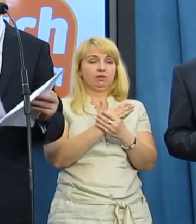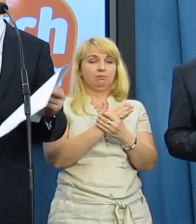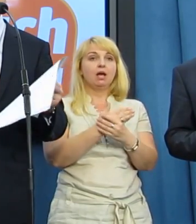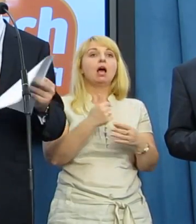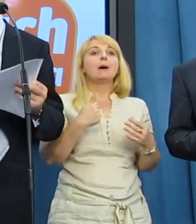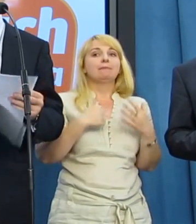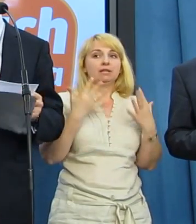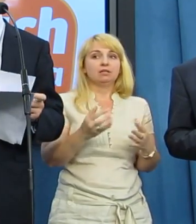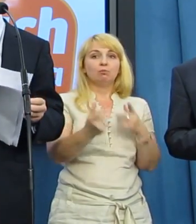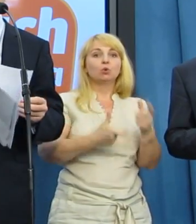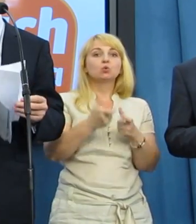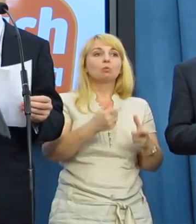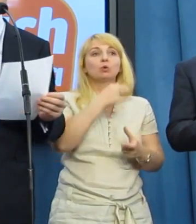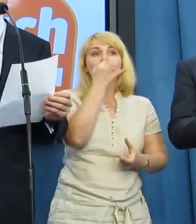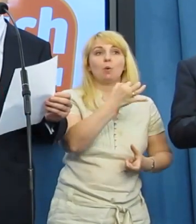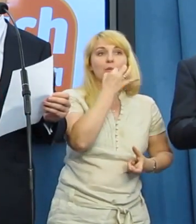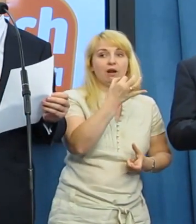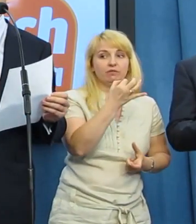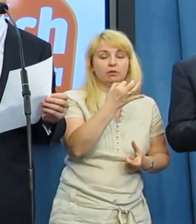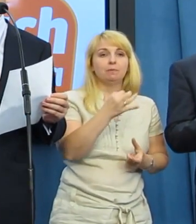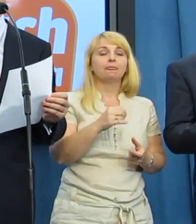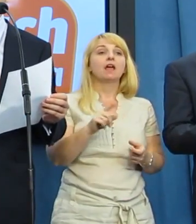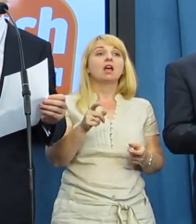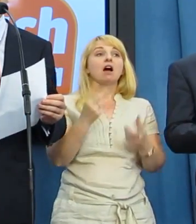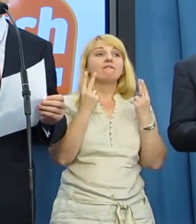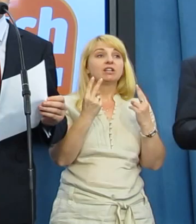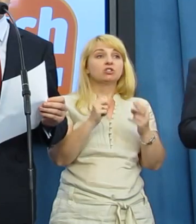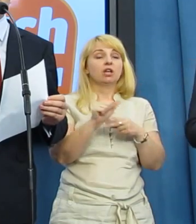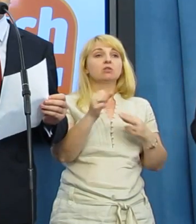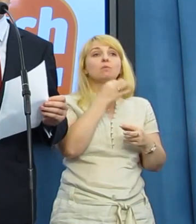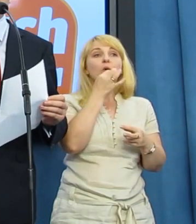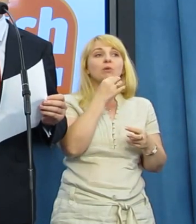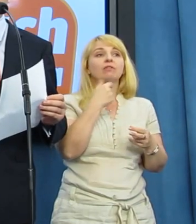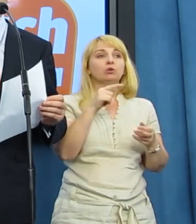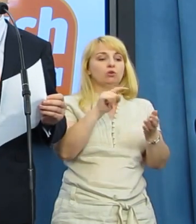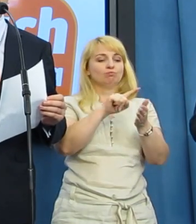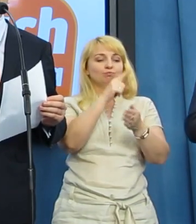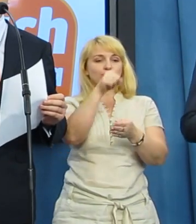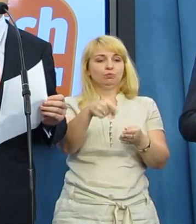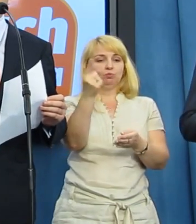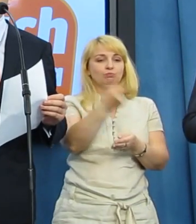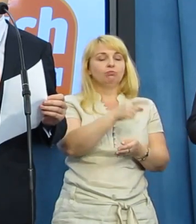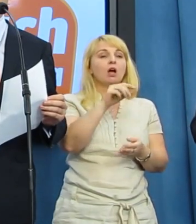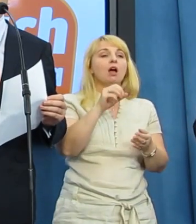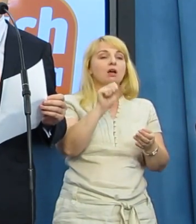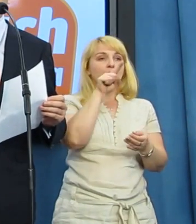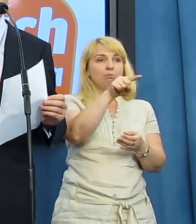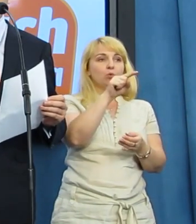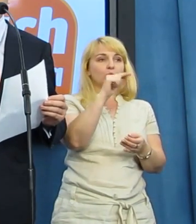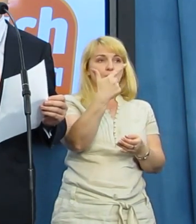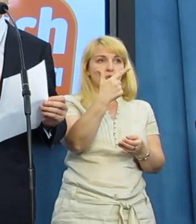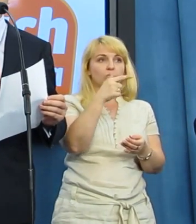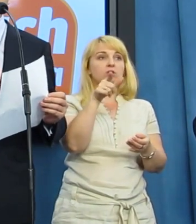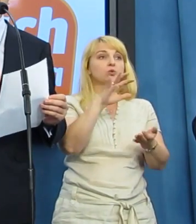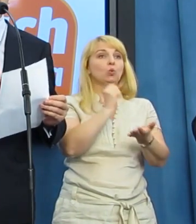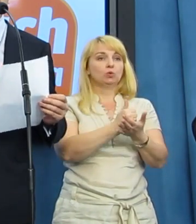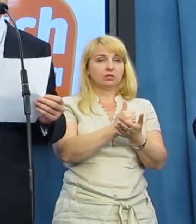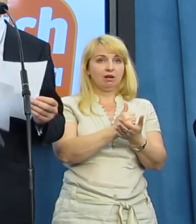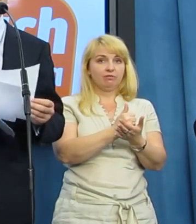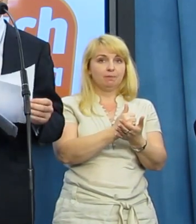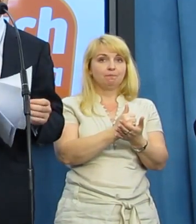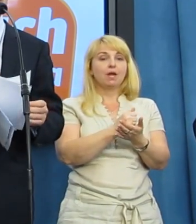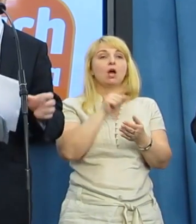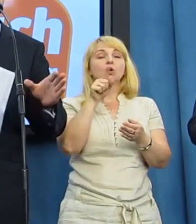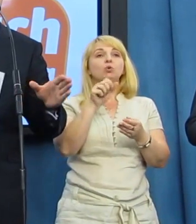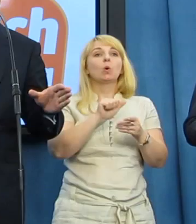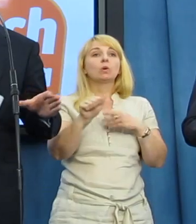jest poprawka, w której proponujemy usunięcie artykułu 2 właśnie z tego projektu ustawy. Tego artykułu,